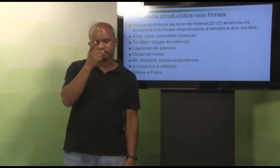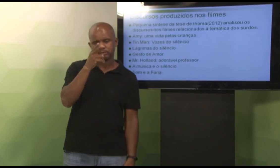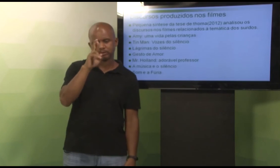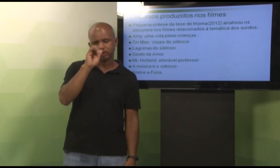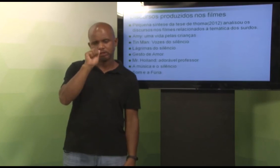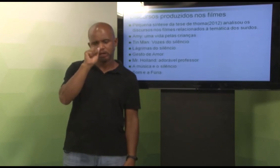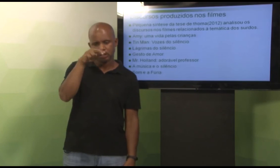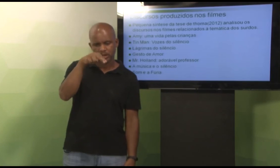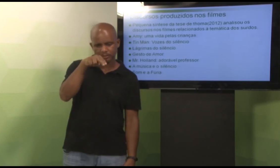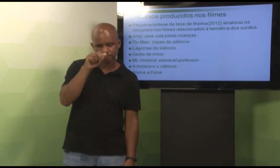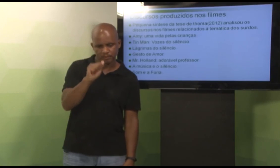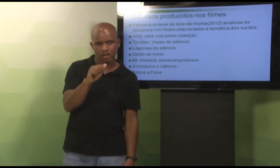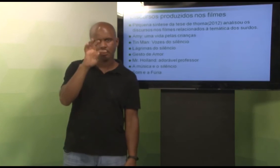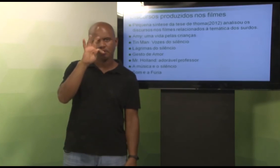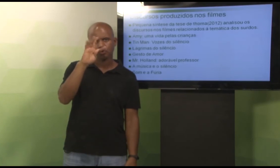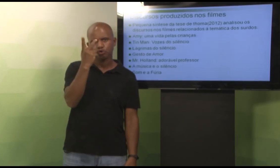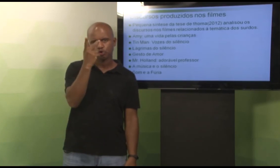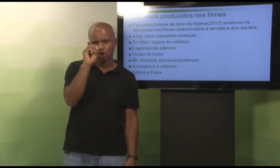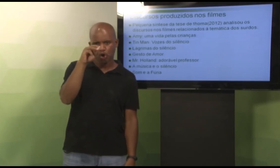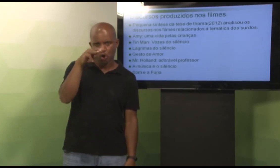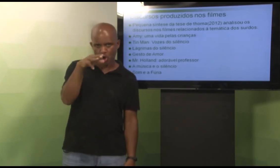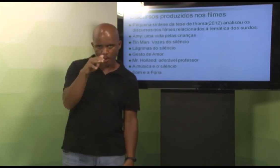Agora, vou apresentar para vocês a autora,